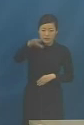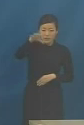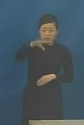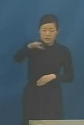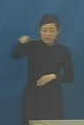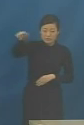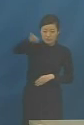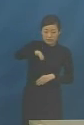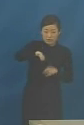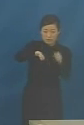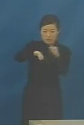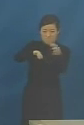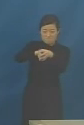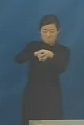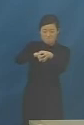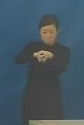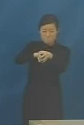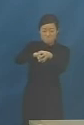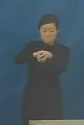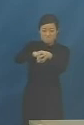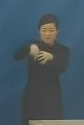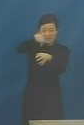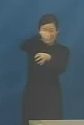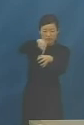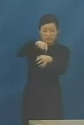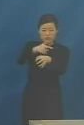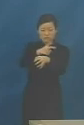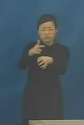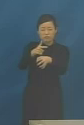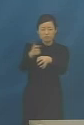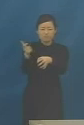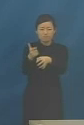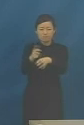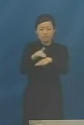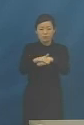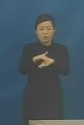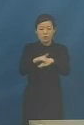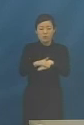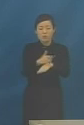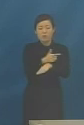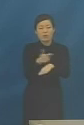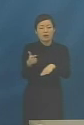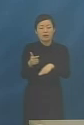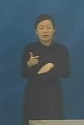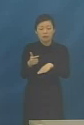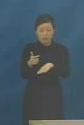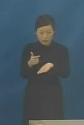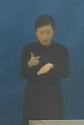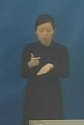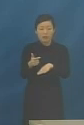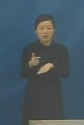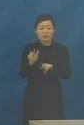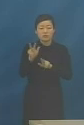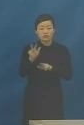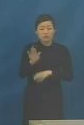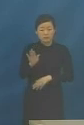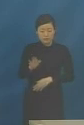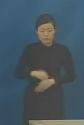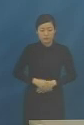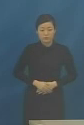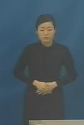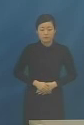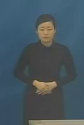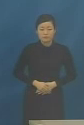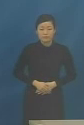と定着させるかということもございますまあこうしたものをオフも対象にしたあの規制にしようとまたあの建設